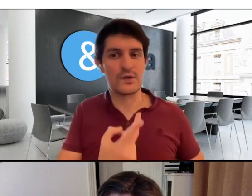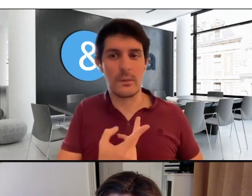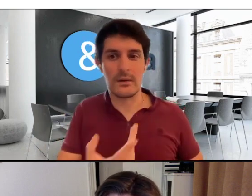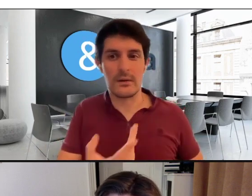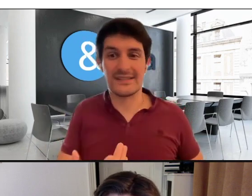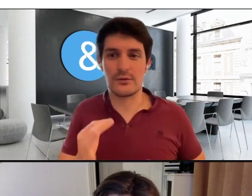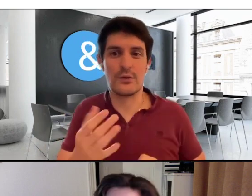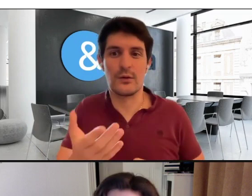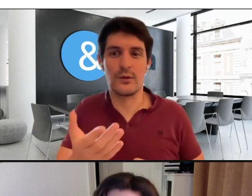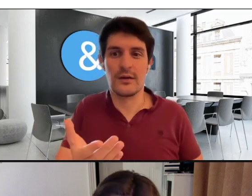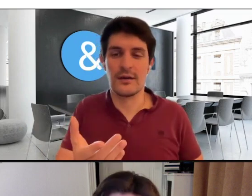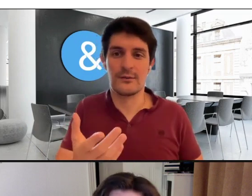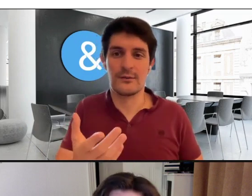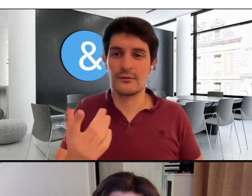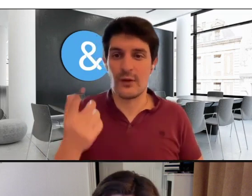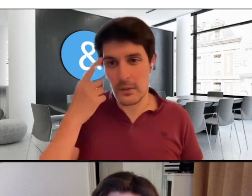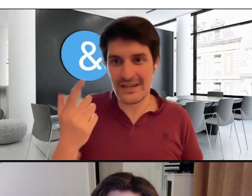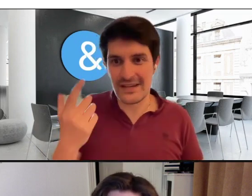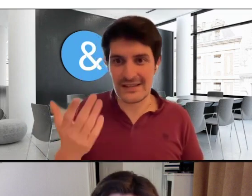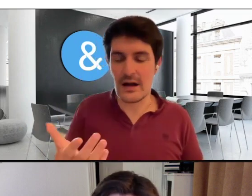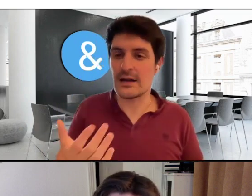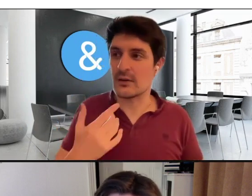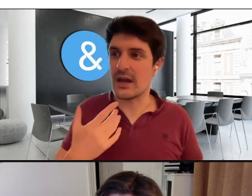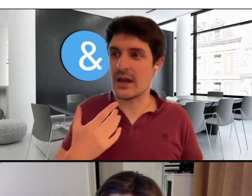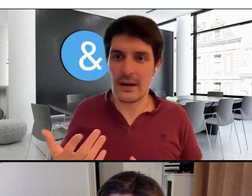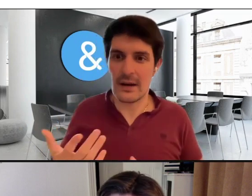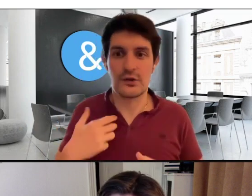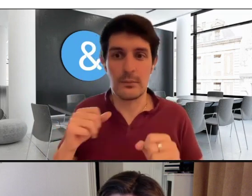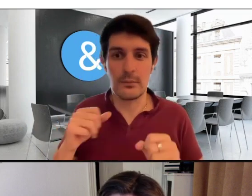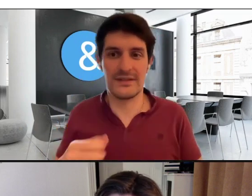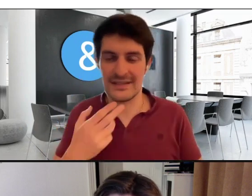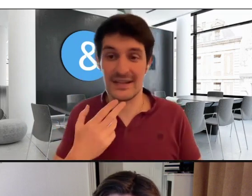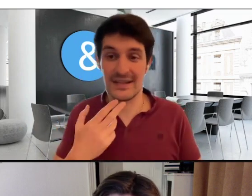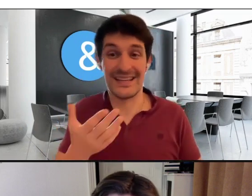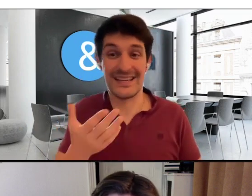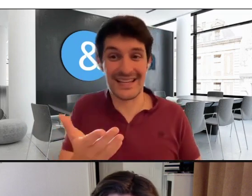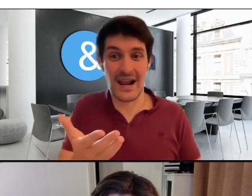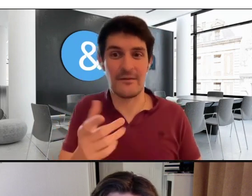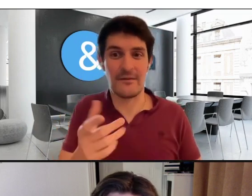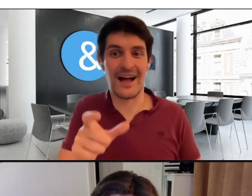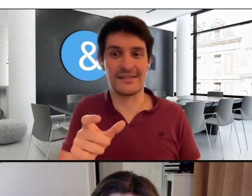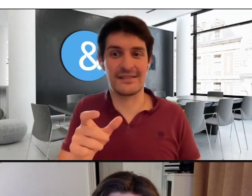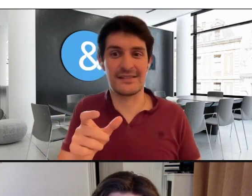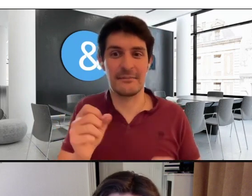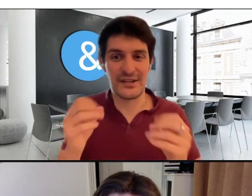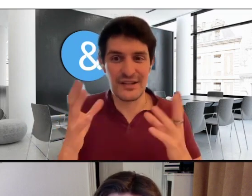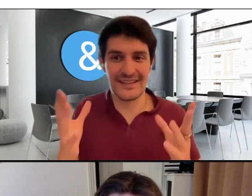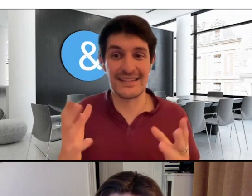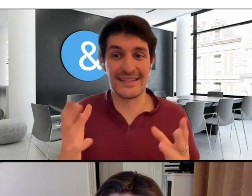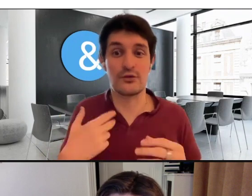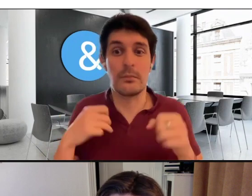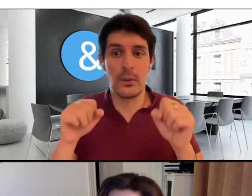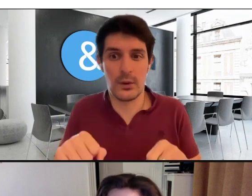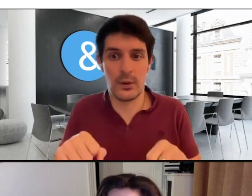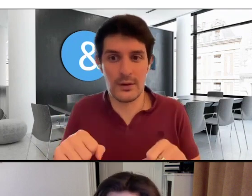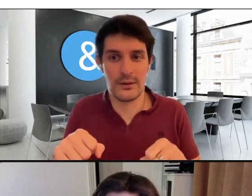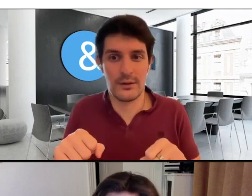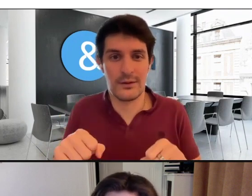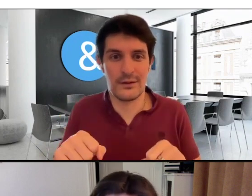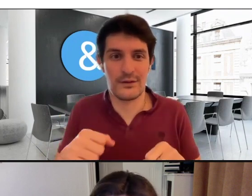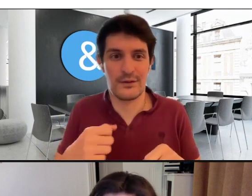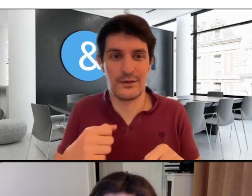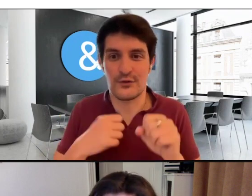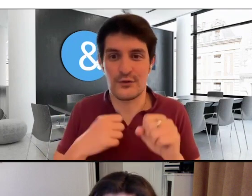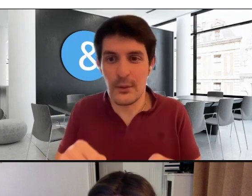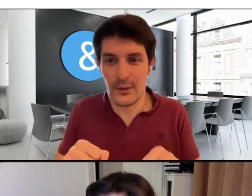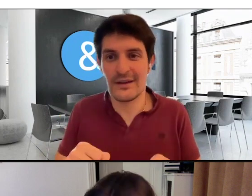C'est juste que tu vas penser à ça et tu dis, ah bah oui, je peux l'utiliser. C'est ça la phrase magique, c'est je